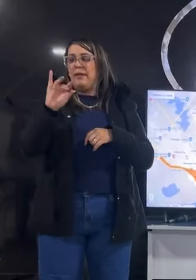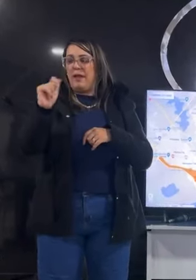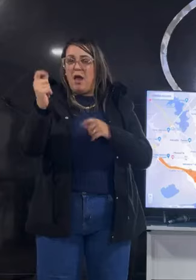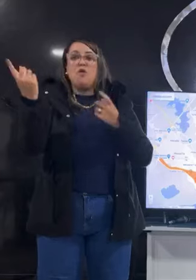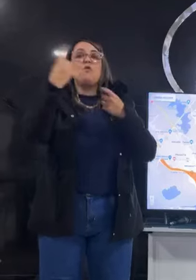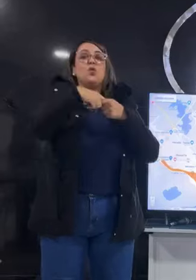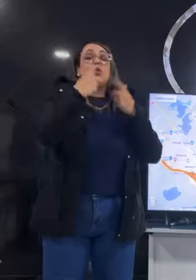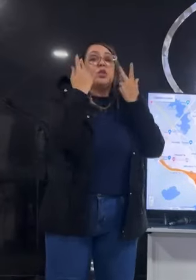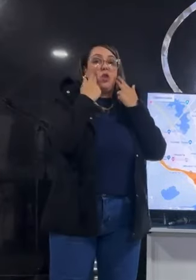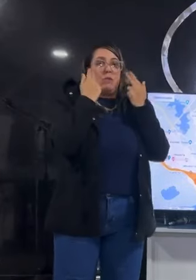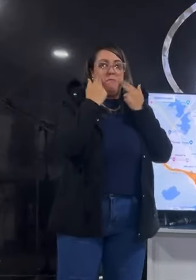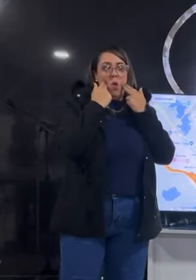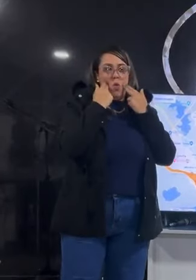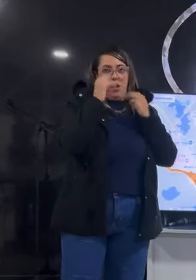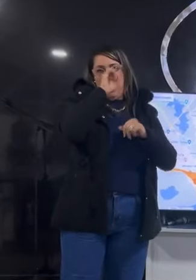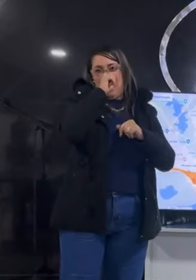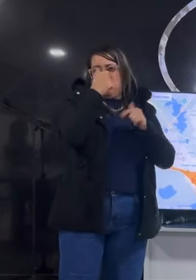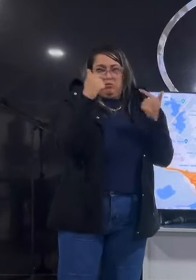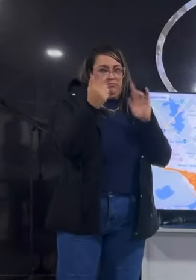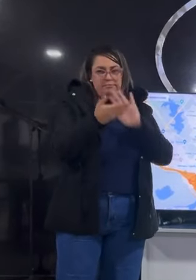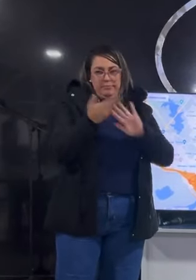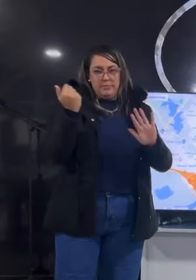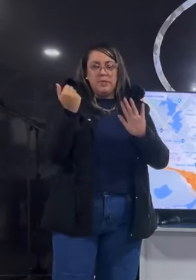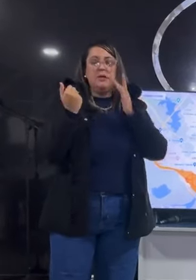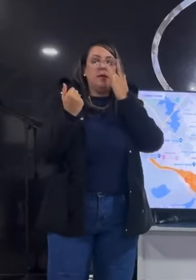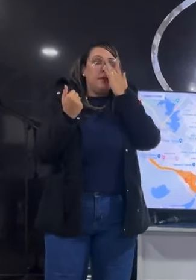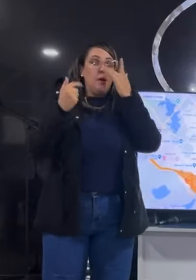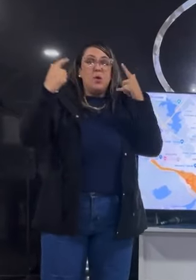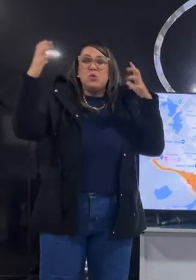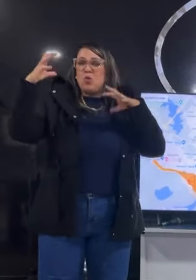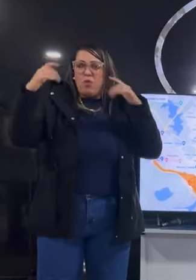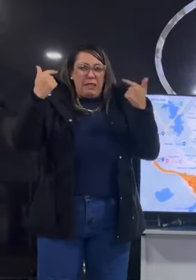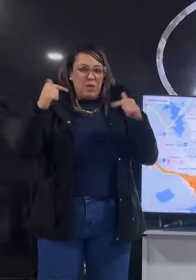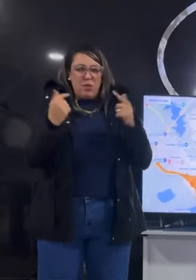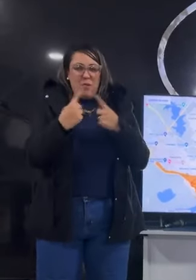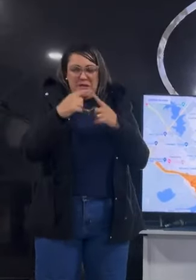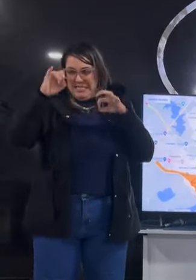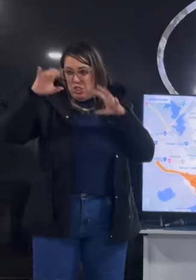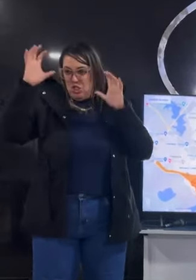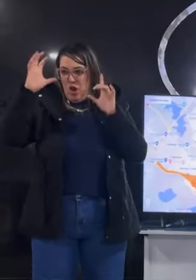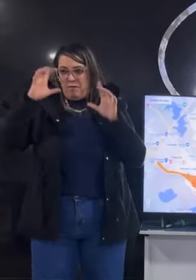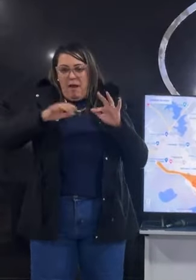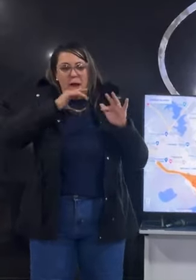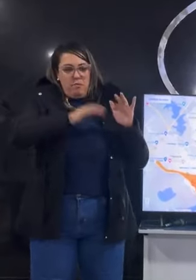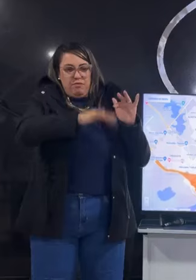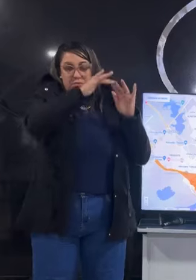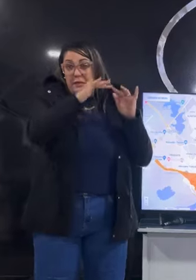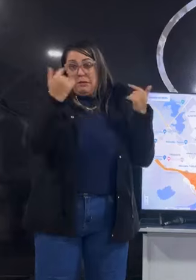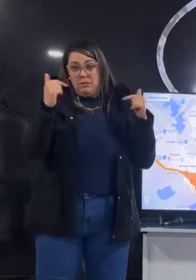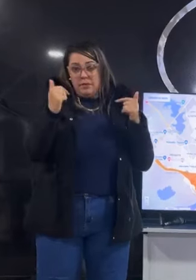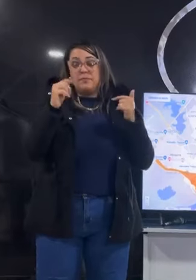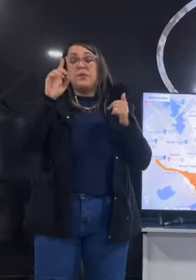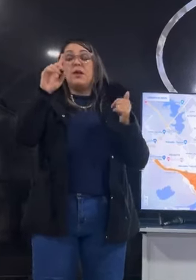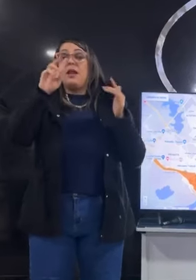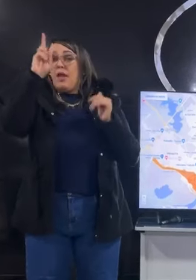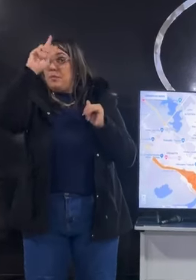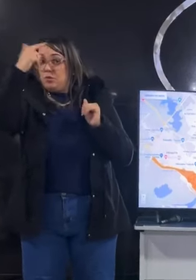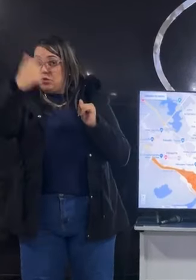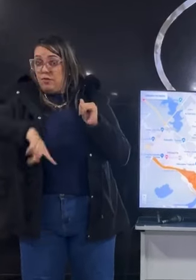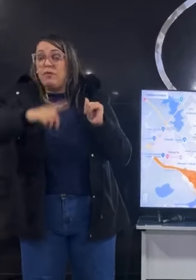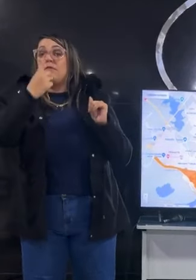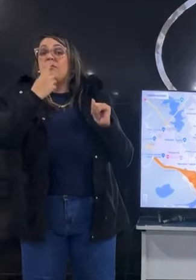porque a gente não tem essa previsão de chuvas que é o que mais influencia ali Ah então re lembrando o vermelho significa